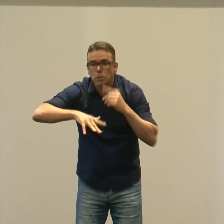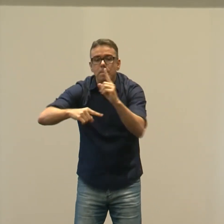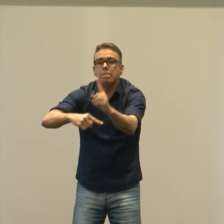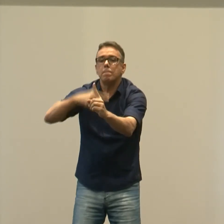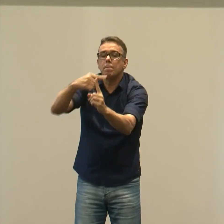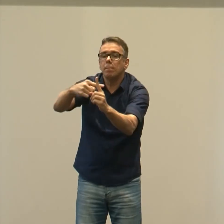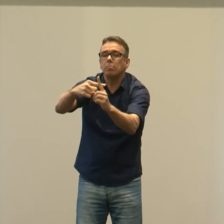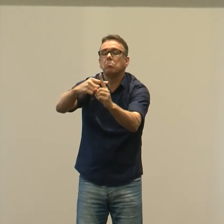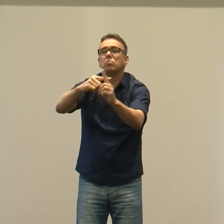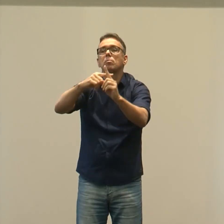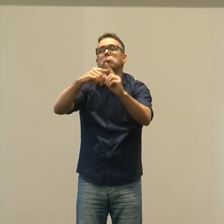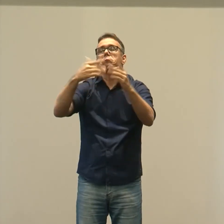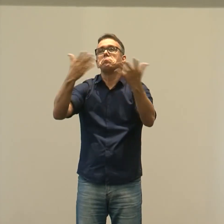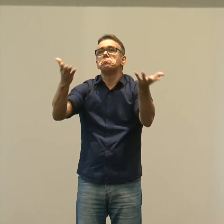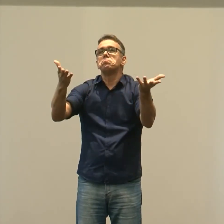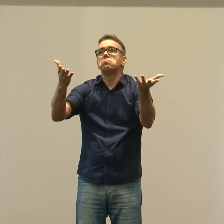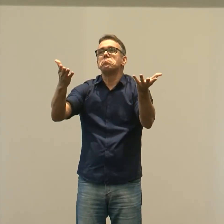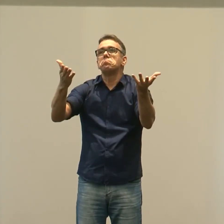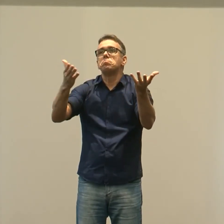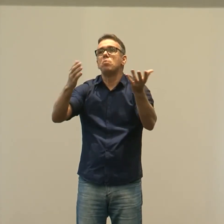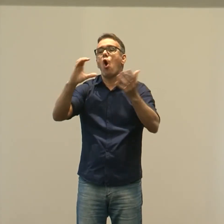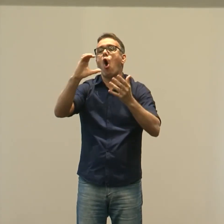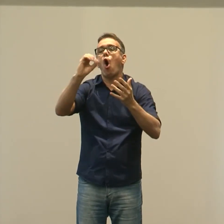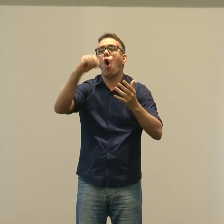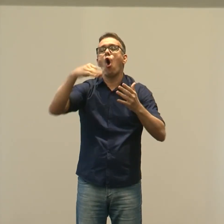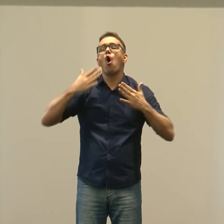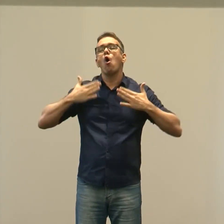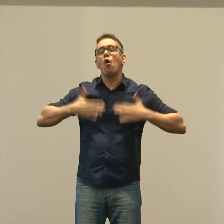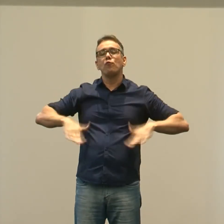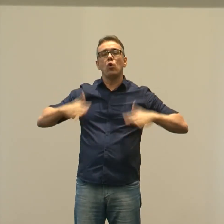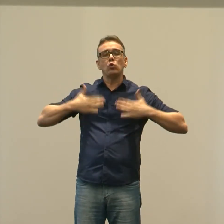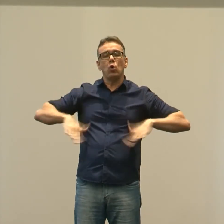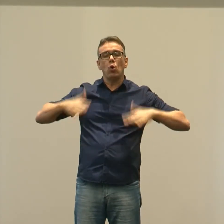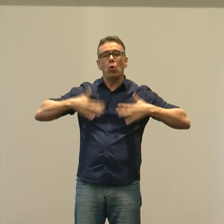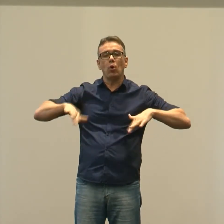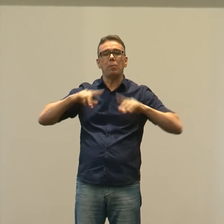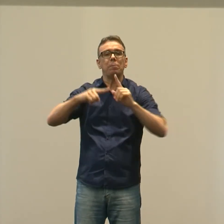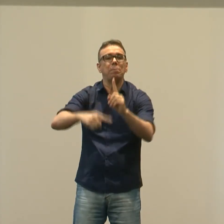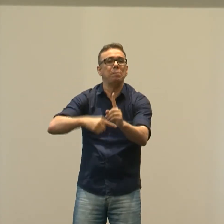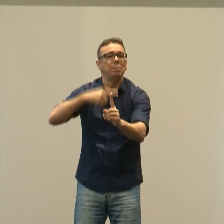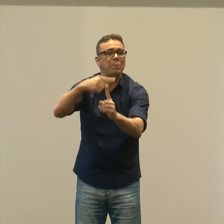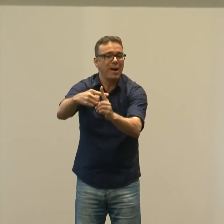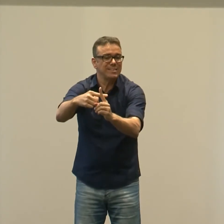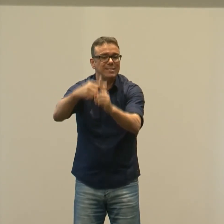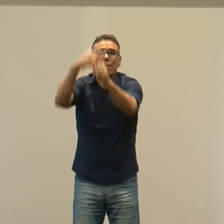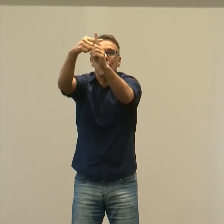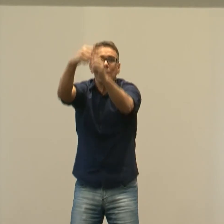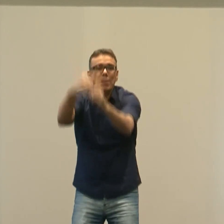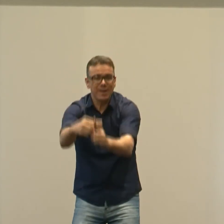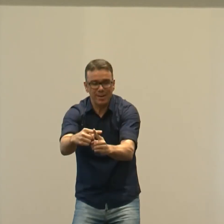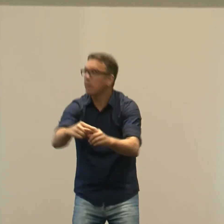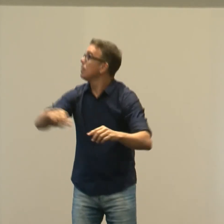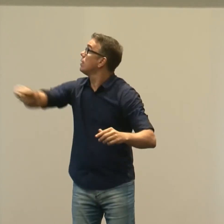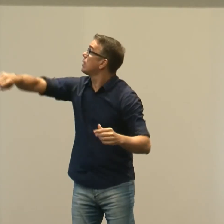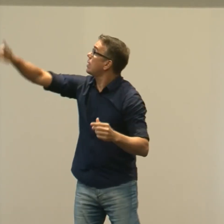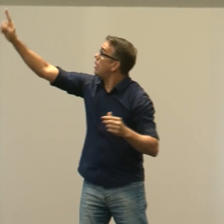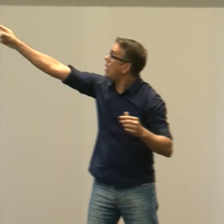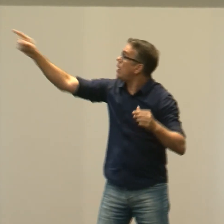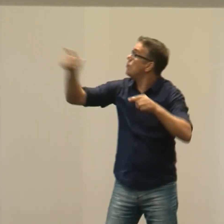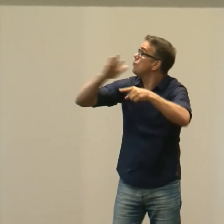Que significa casa, mais fica em algum espaço, mais conforto, mais e outras coisas